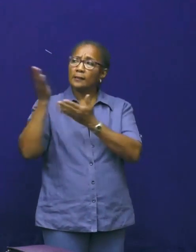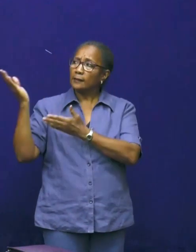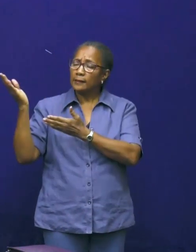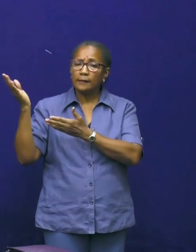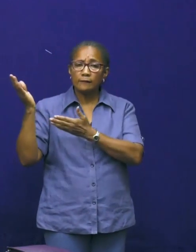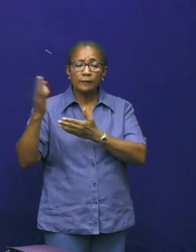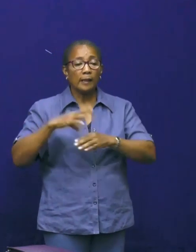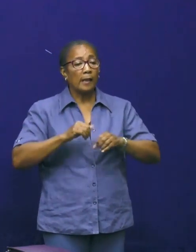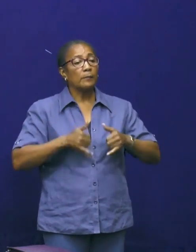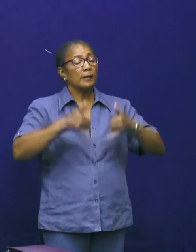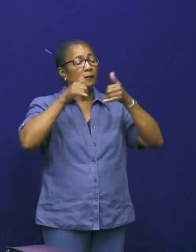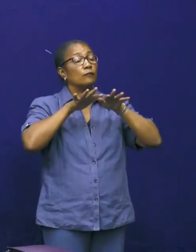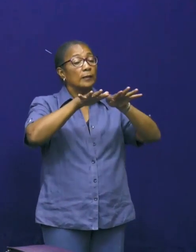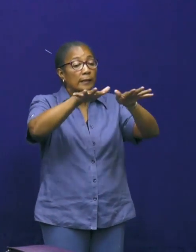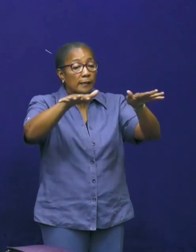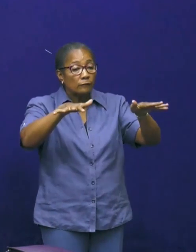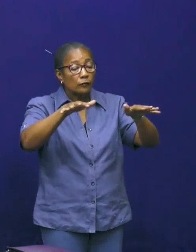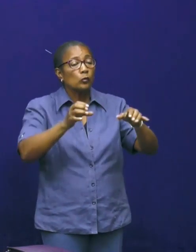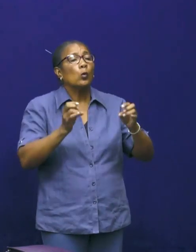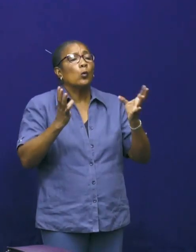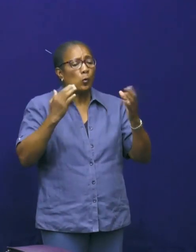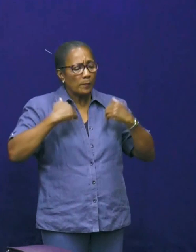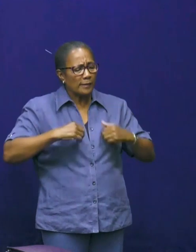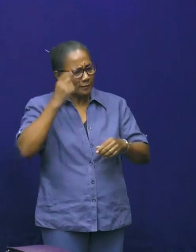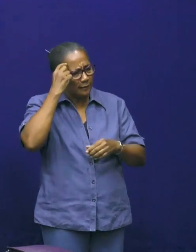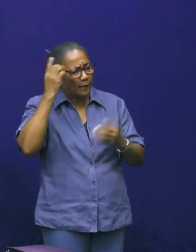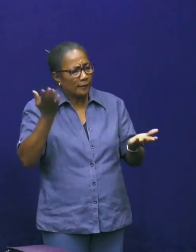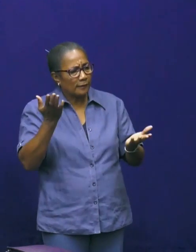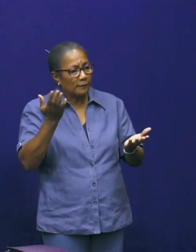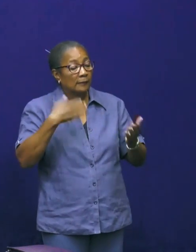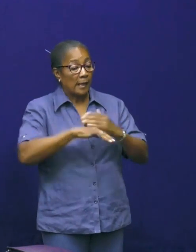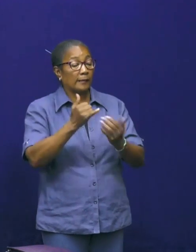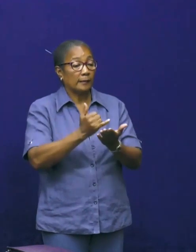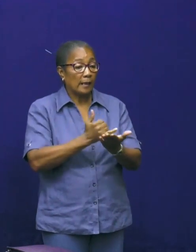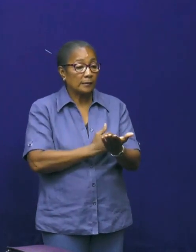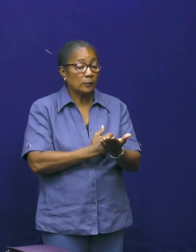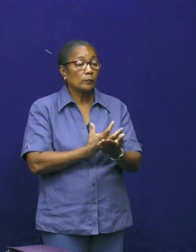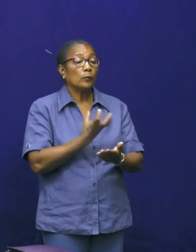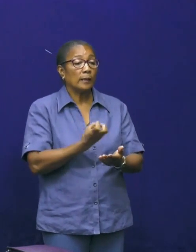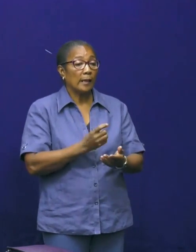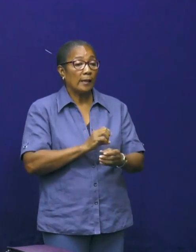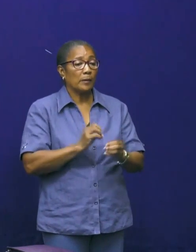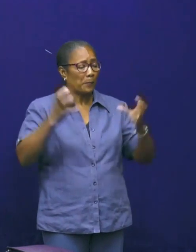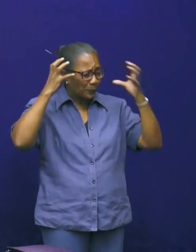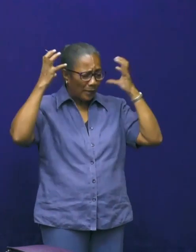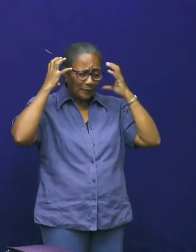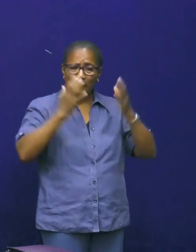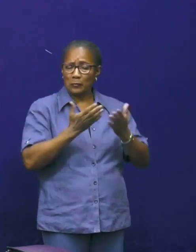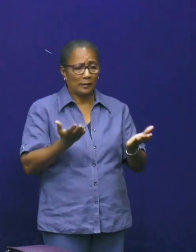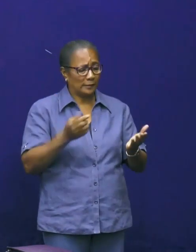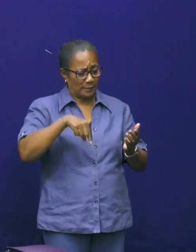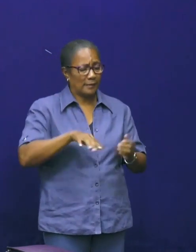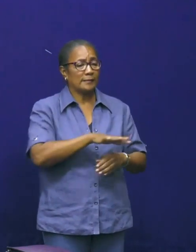heeft heel veel invloed op hoe mensen denken. En het laatste wat we willen hebben is paniek. We zeggen